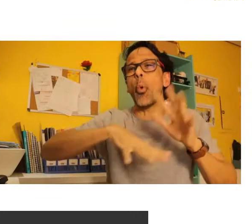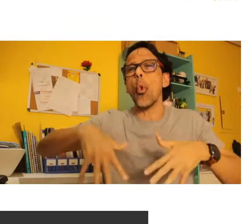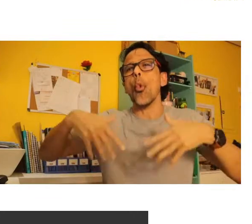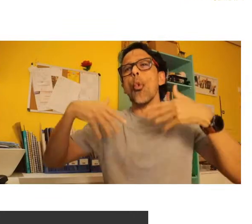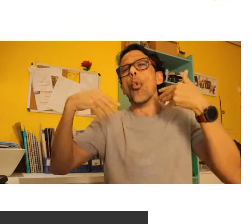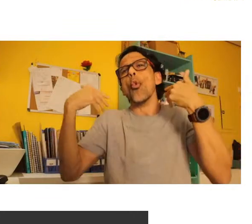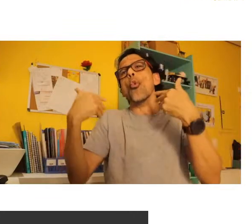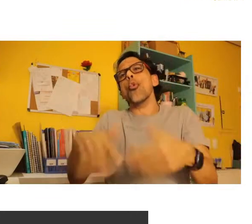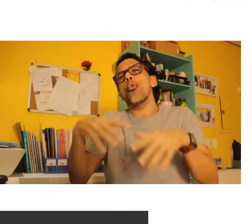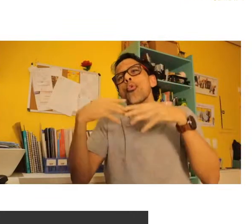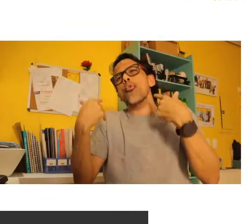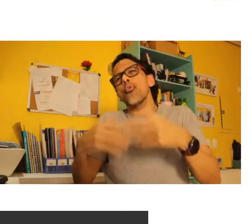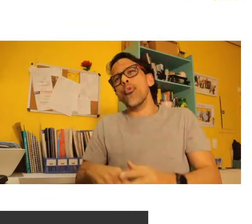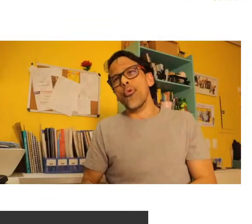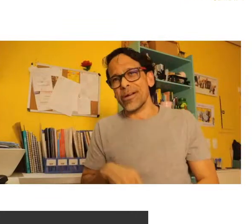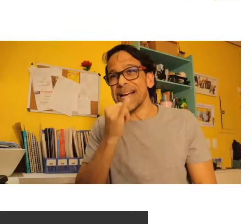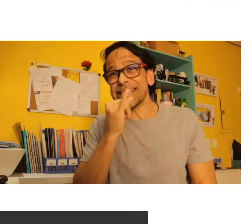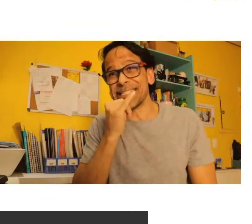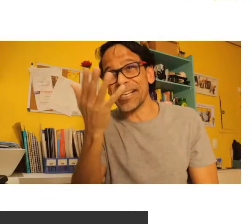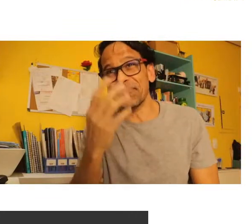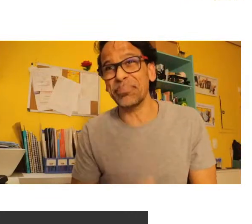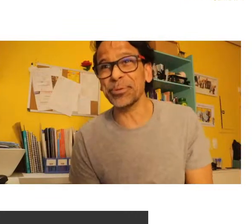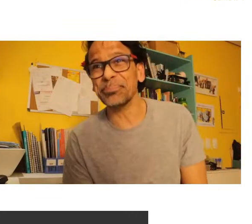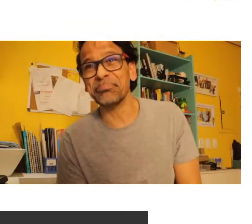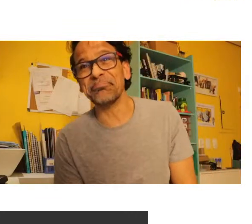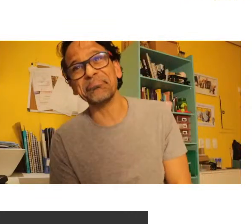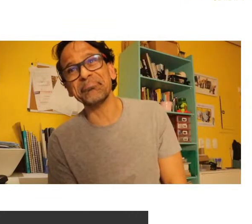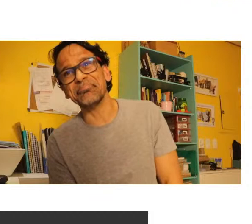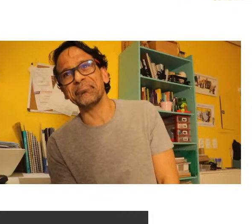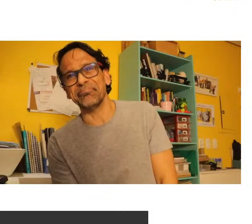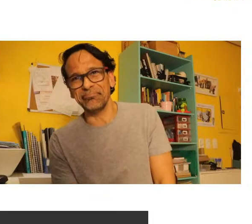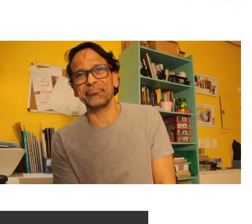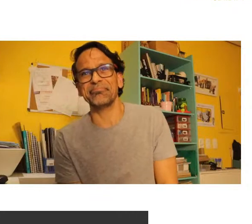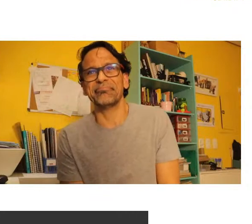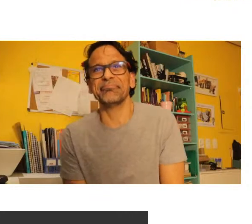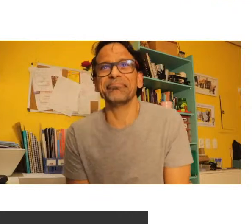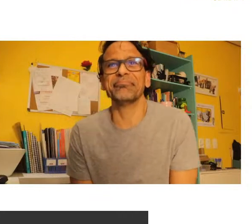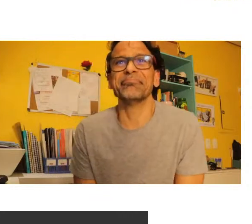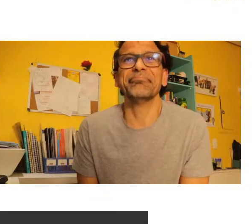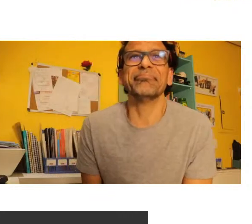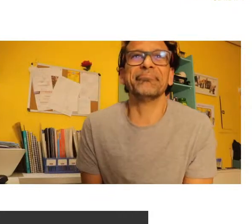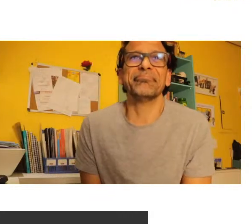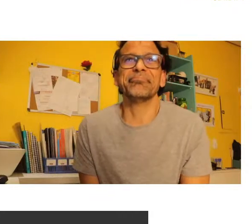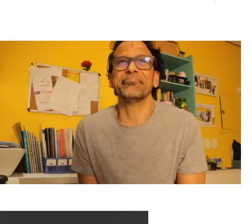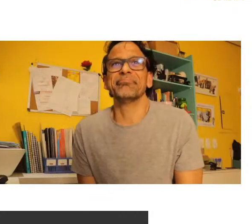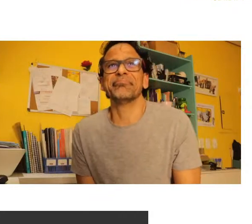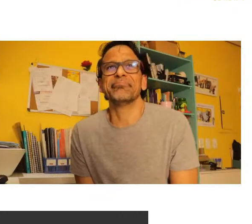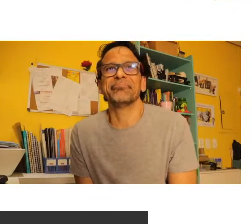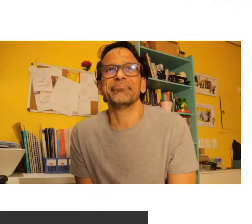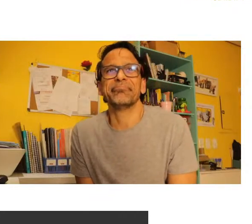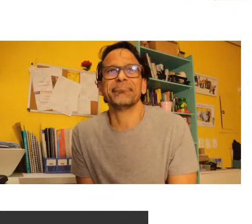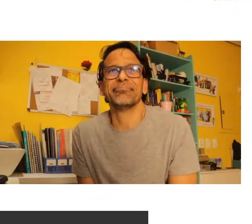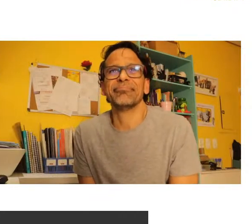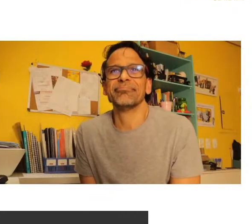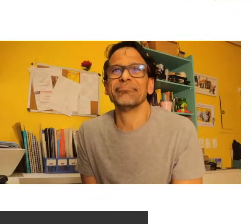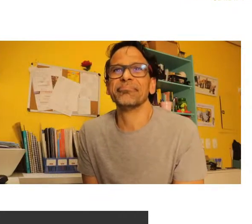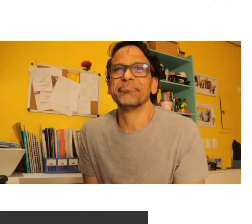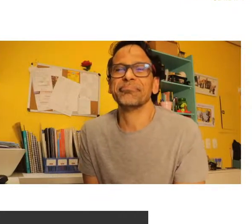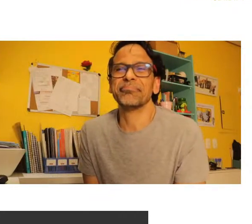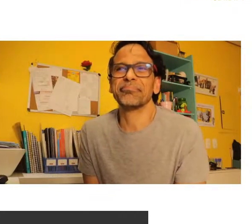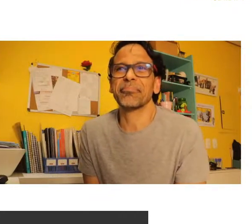libras é um espetáculo das reformas Siri faz um trabalho de bastante qualidade é ali que a gente